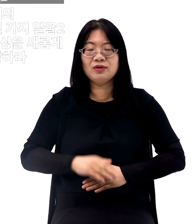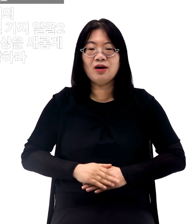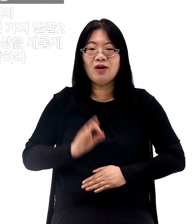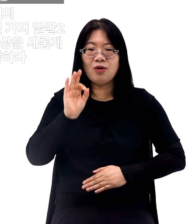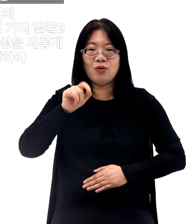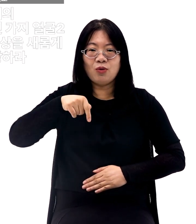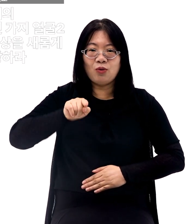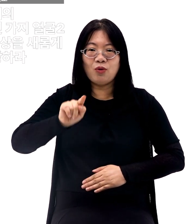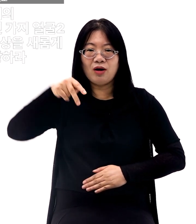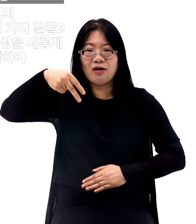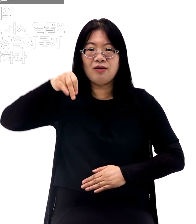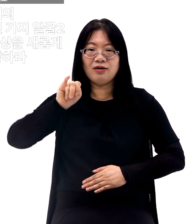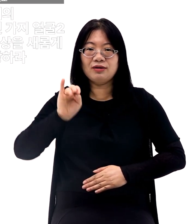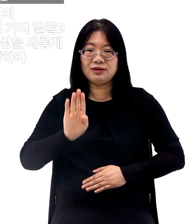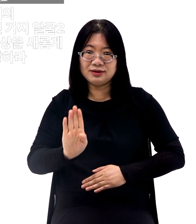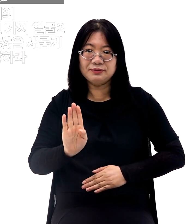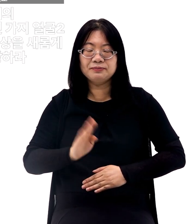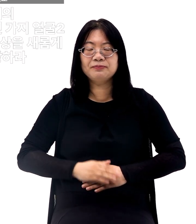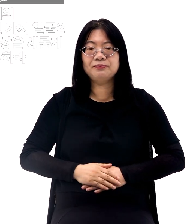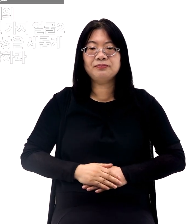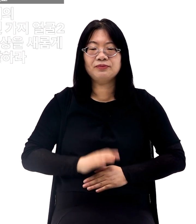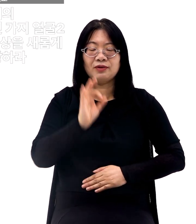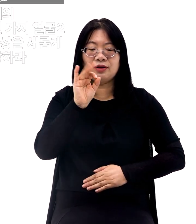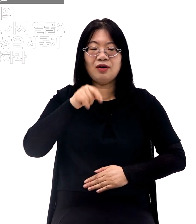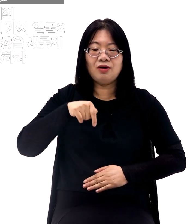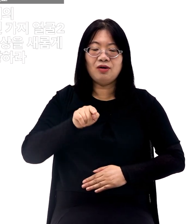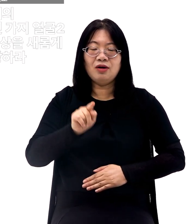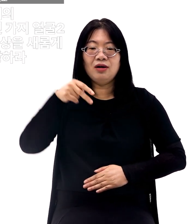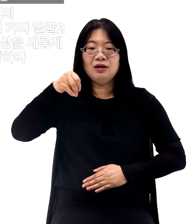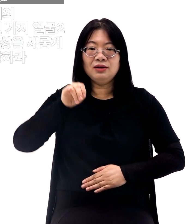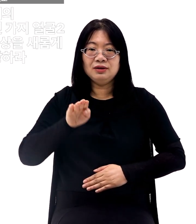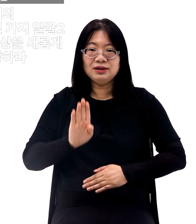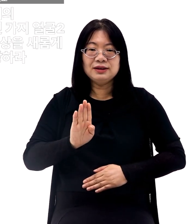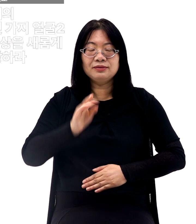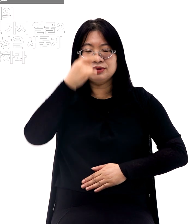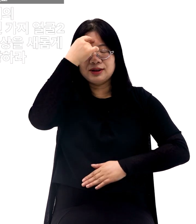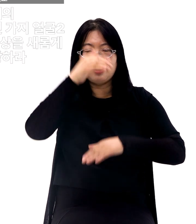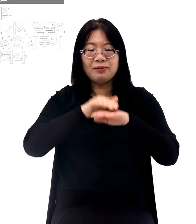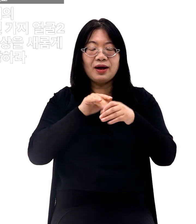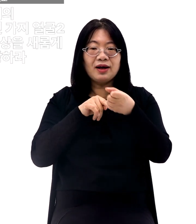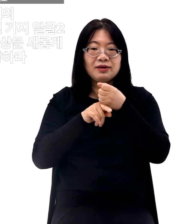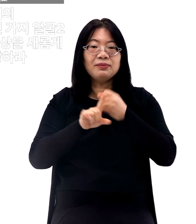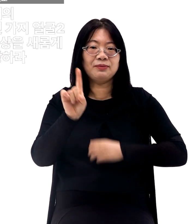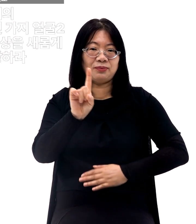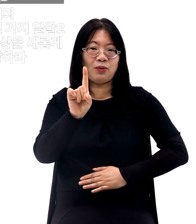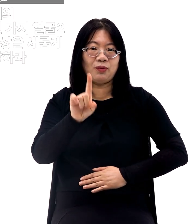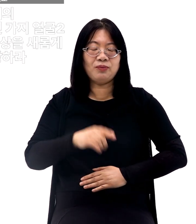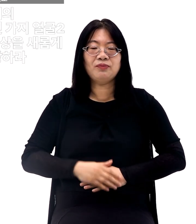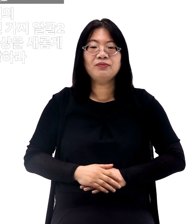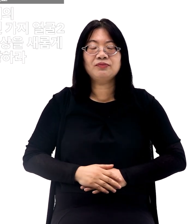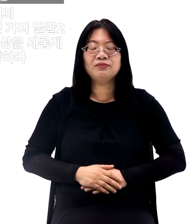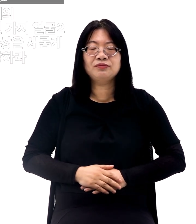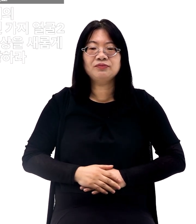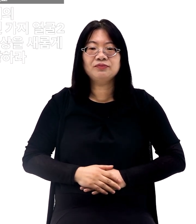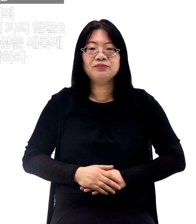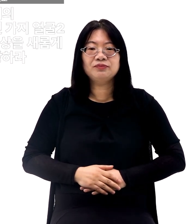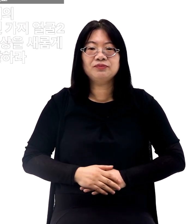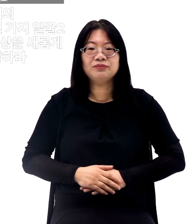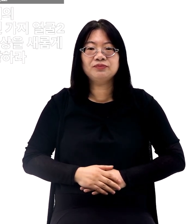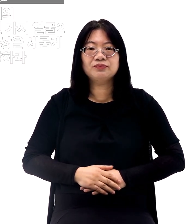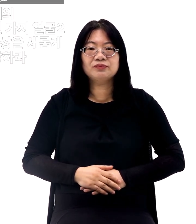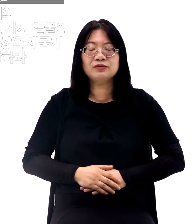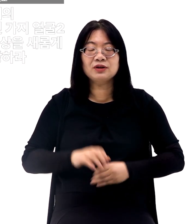월십이라 그러죠. 월십. 근데 이 월십이라는 예배라는 의미가 그